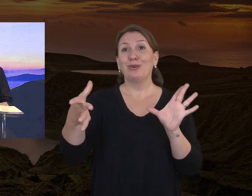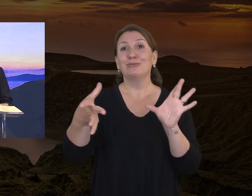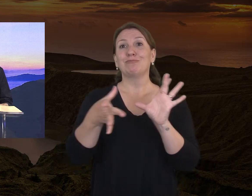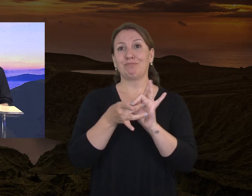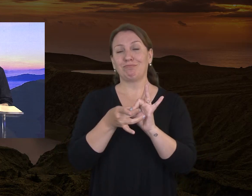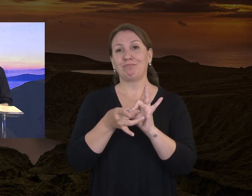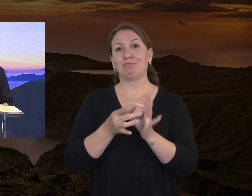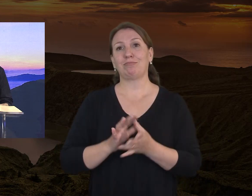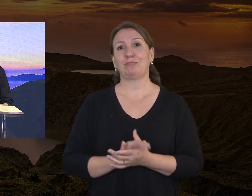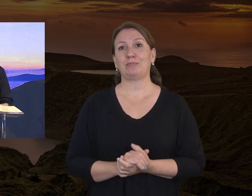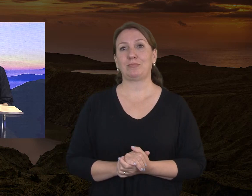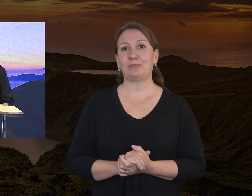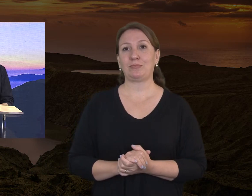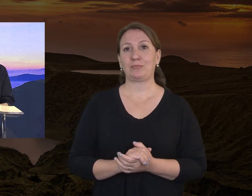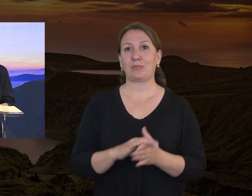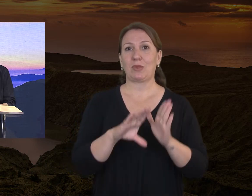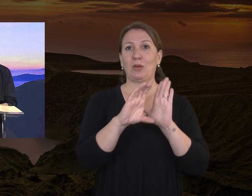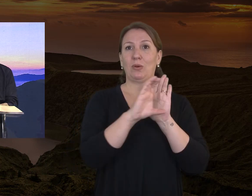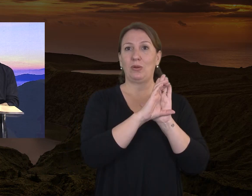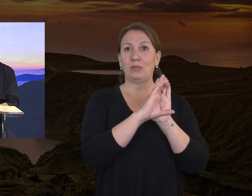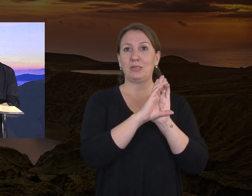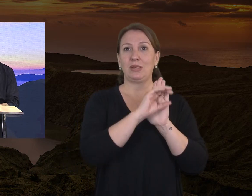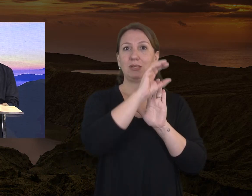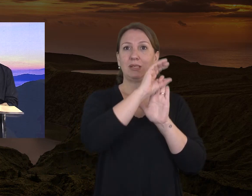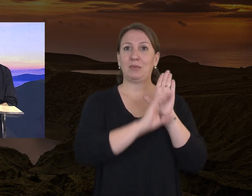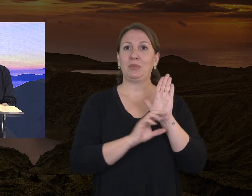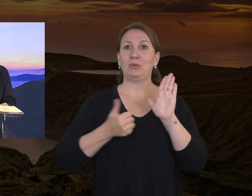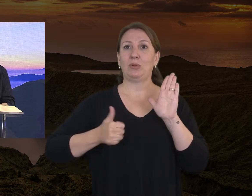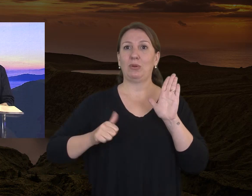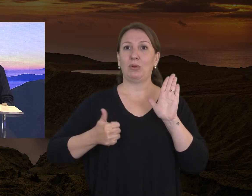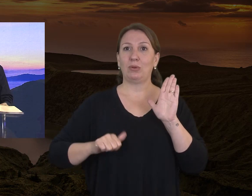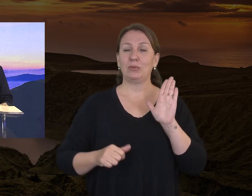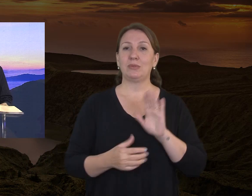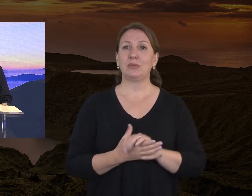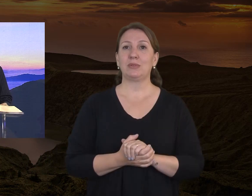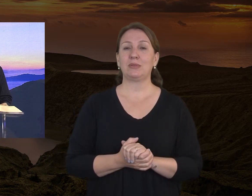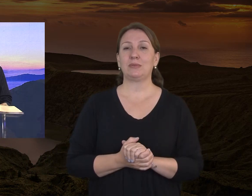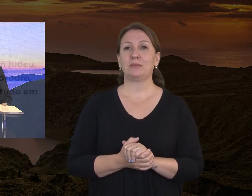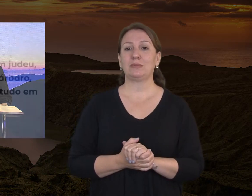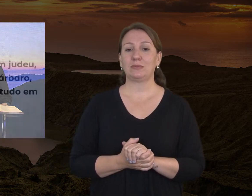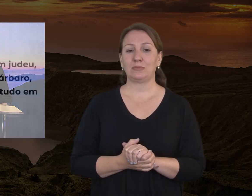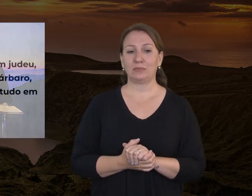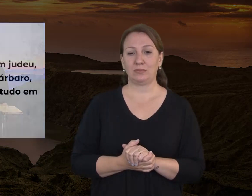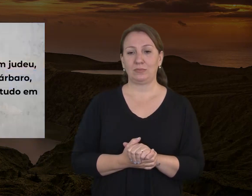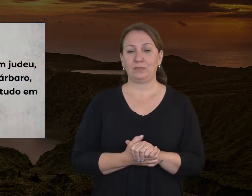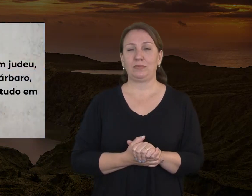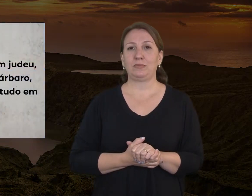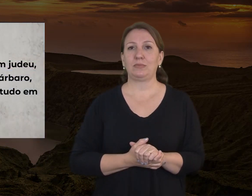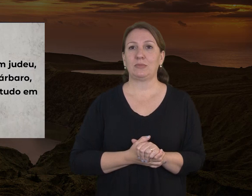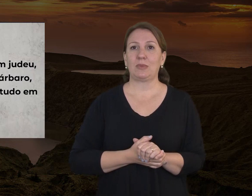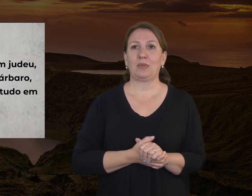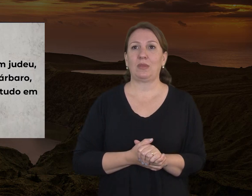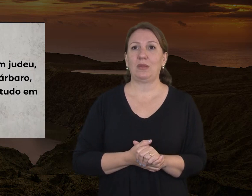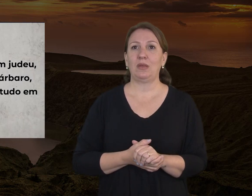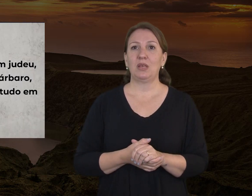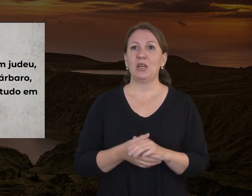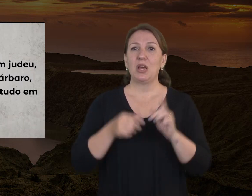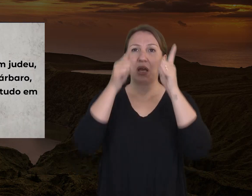capítulo 3 ainda de Colossenses, versículo 11 diz, no qual não pode haver grego nem